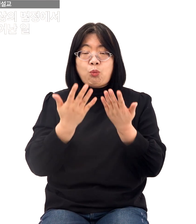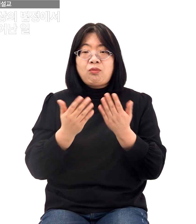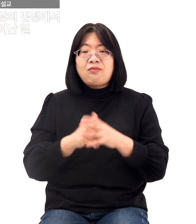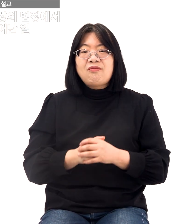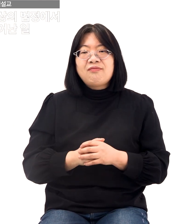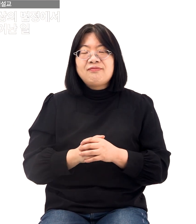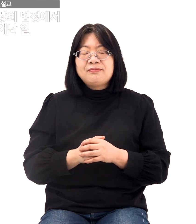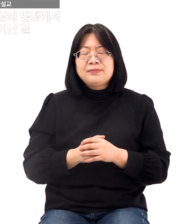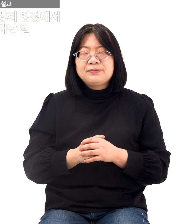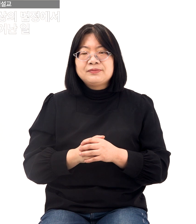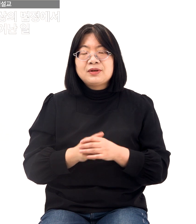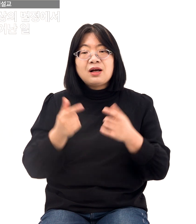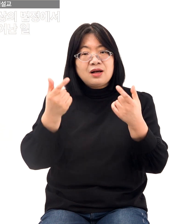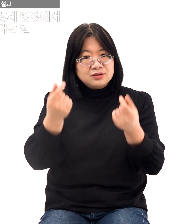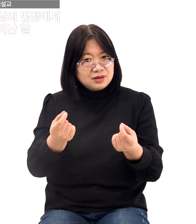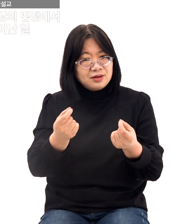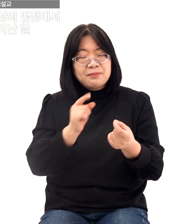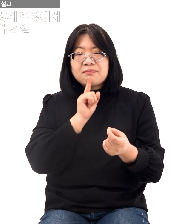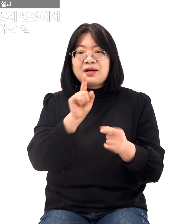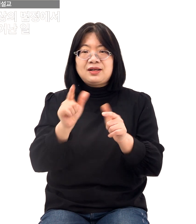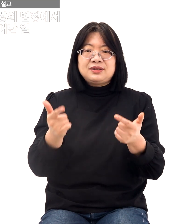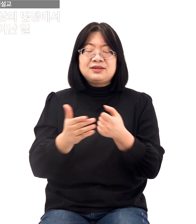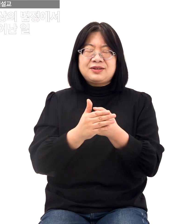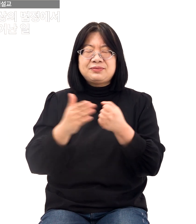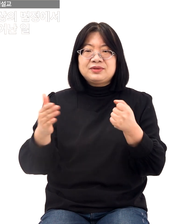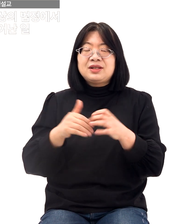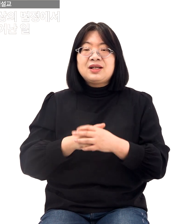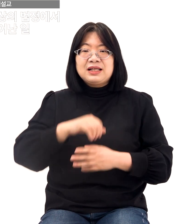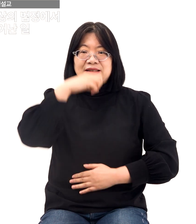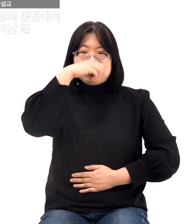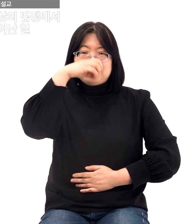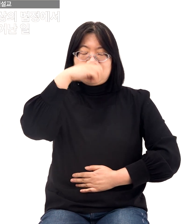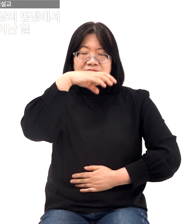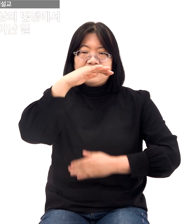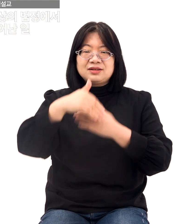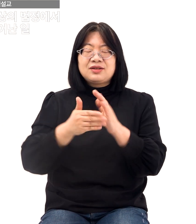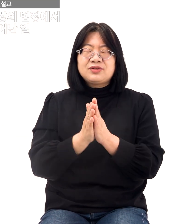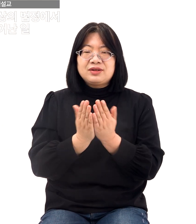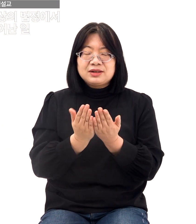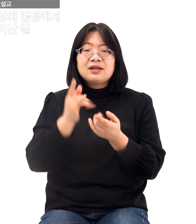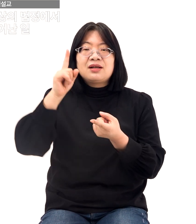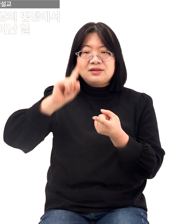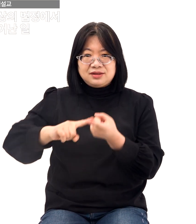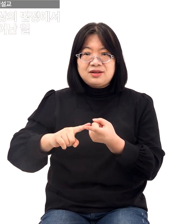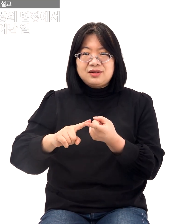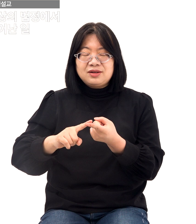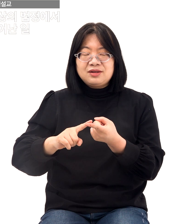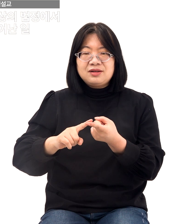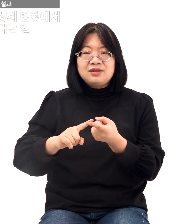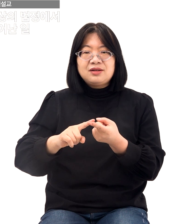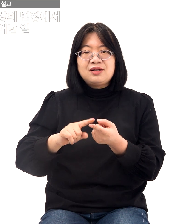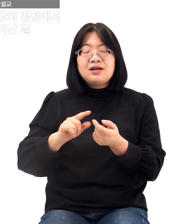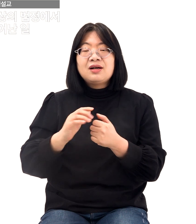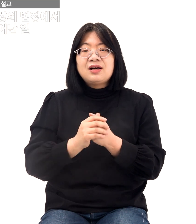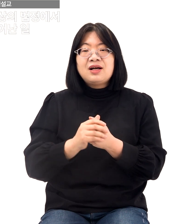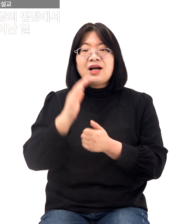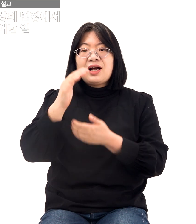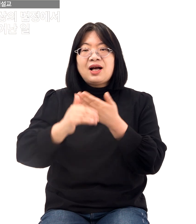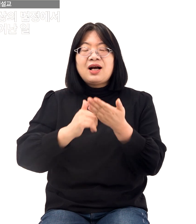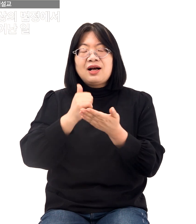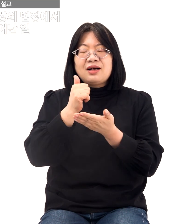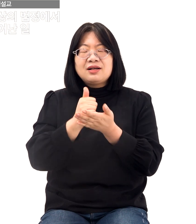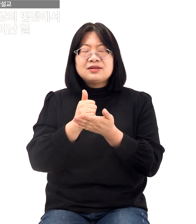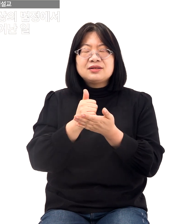정확하게 그렇다라고 말하지 않기 때문에 그냥 성경에 그대로 여호와의